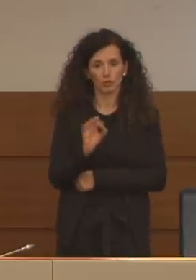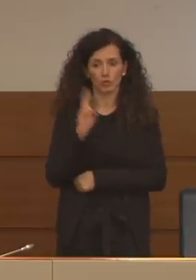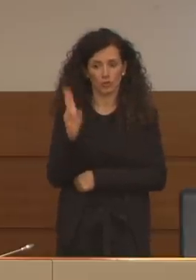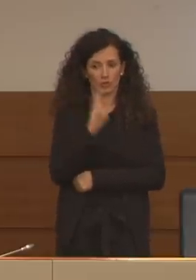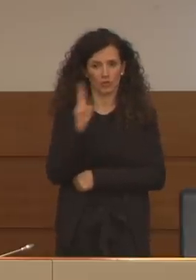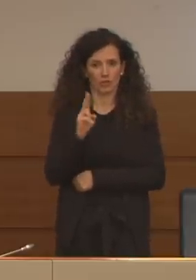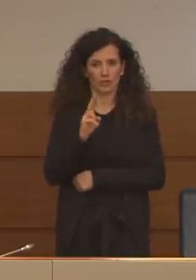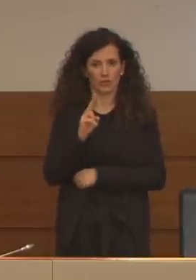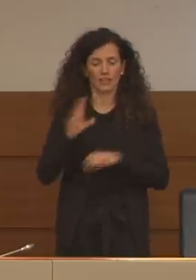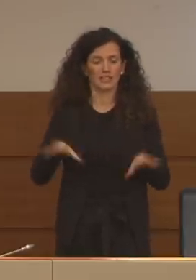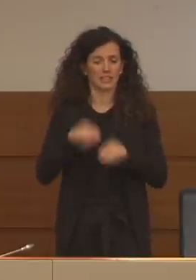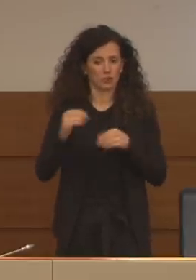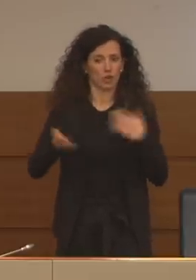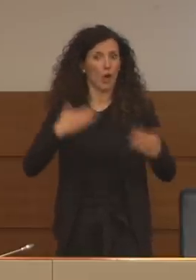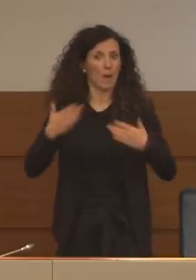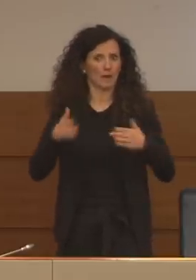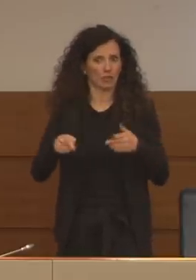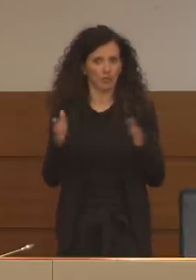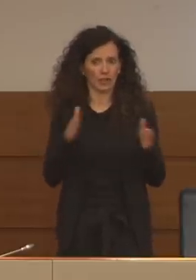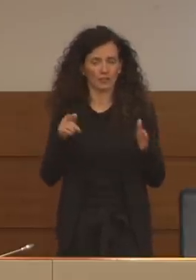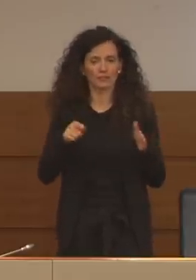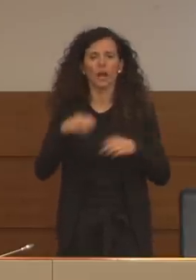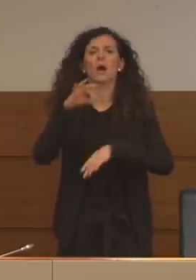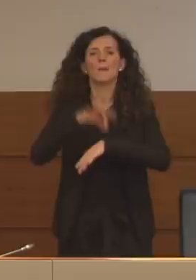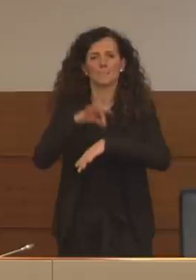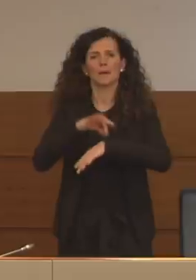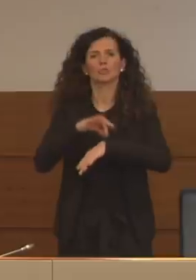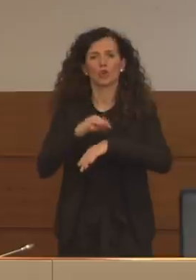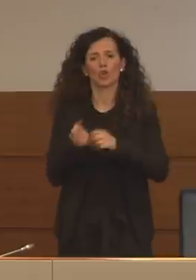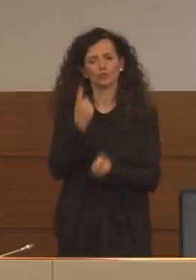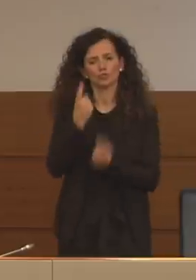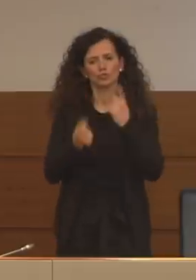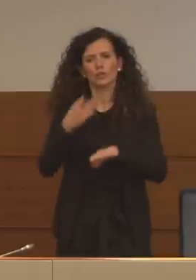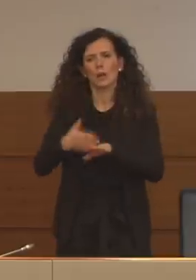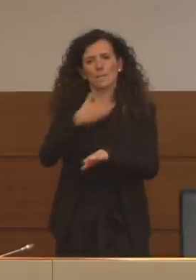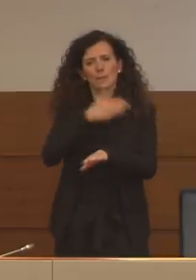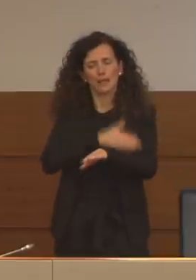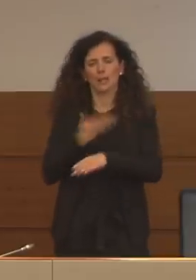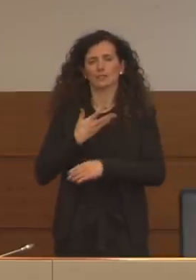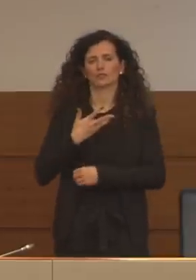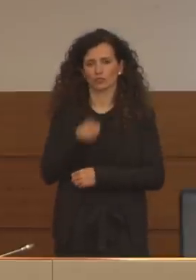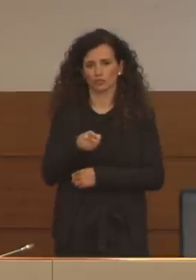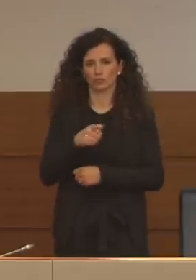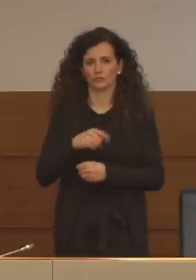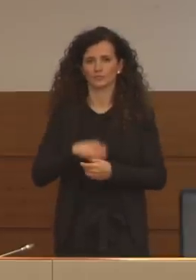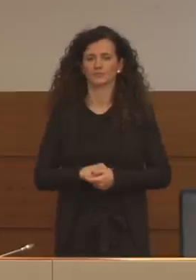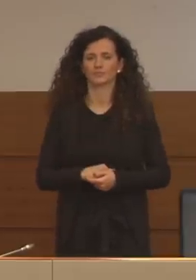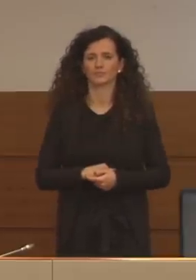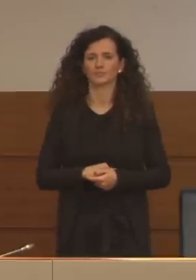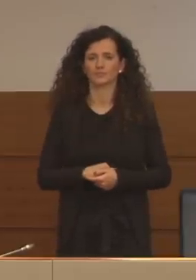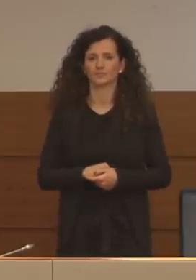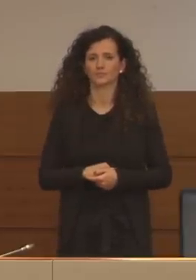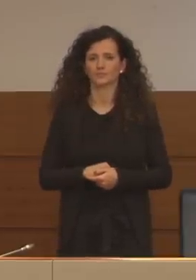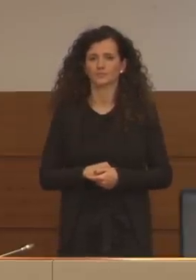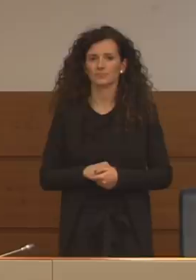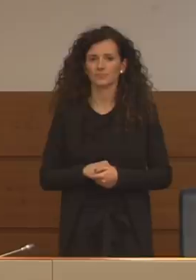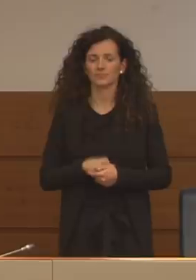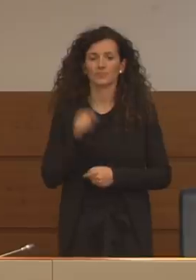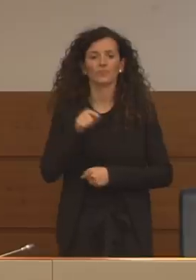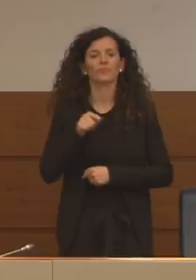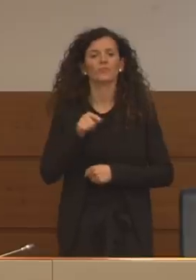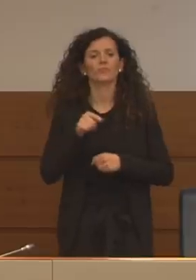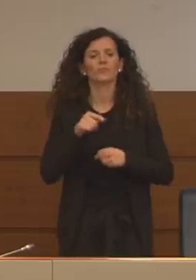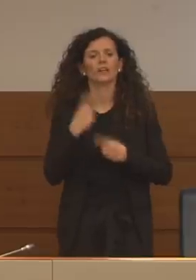deceduti inizio emergenza a delle patologie pregresse per quanto riguarda le forze in